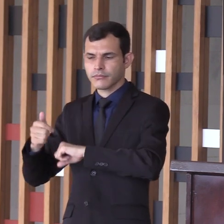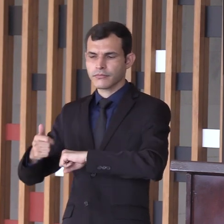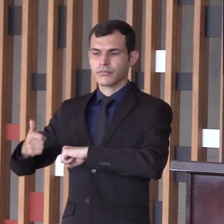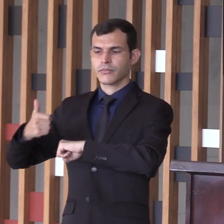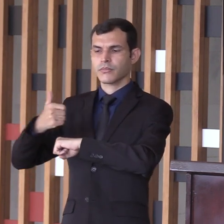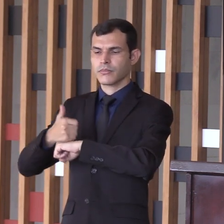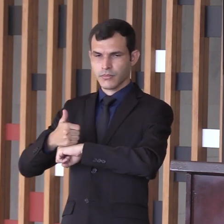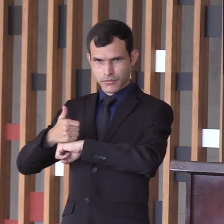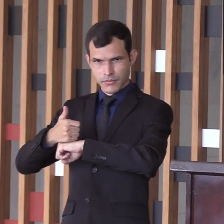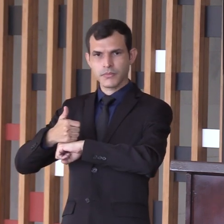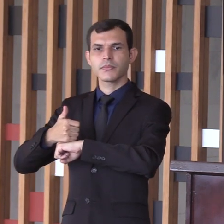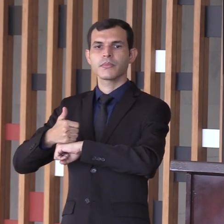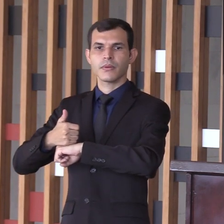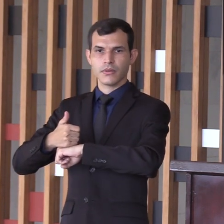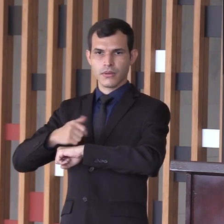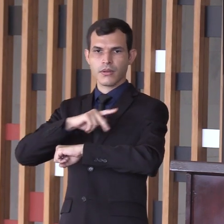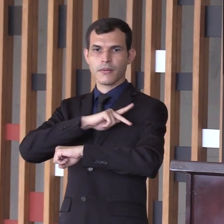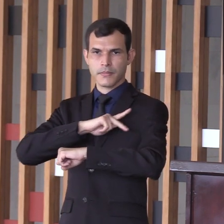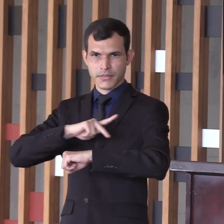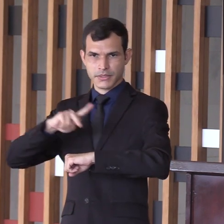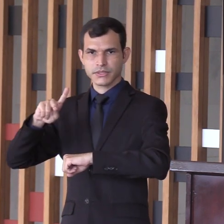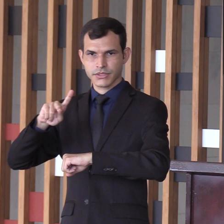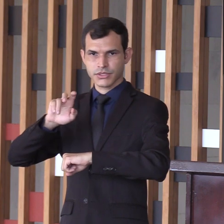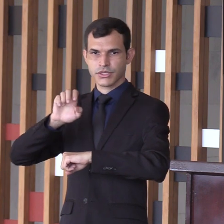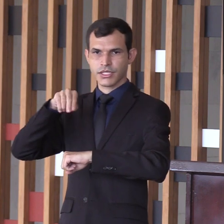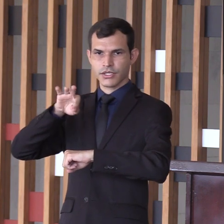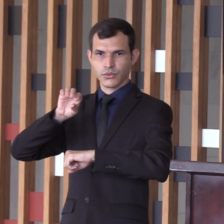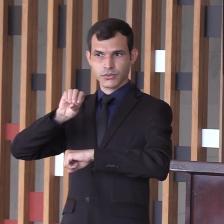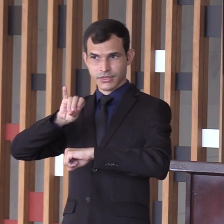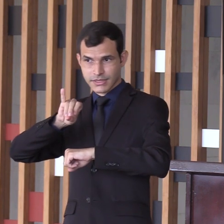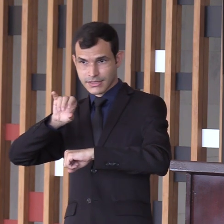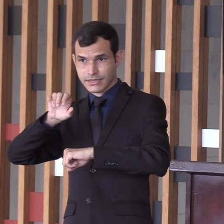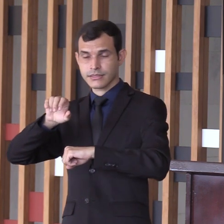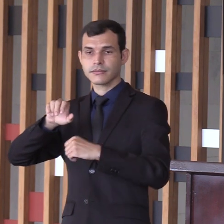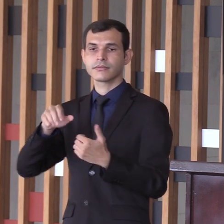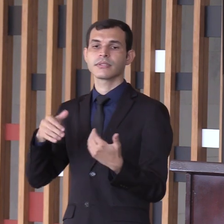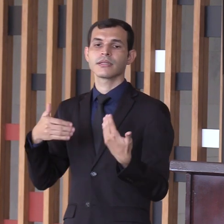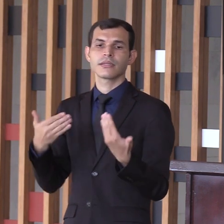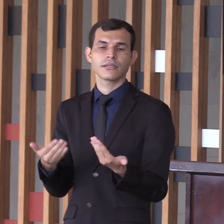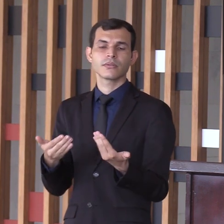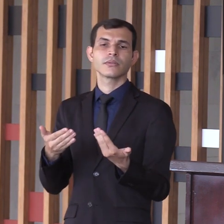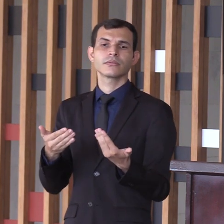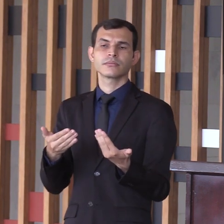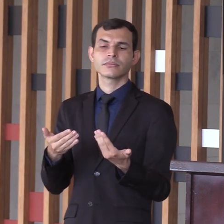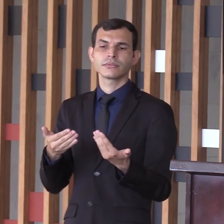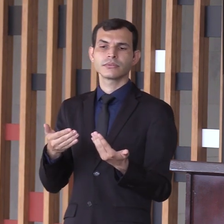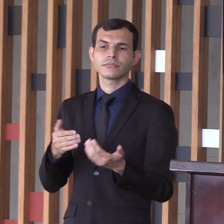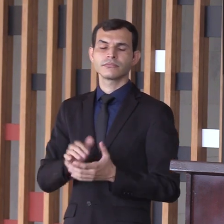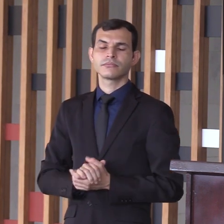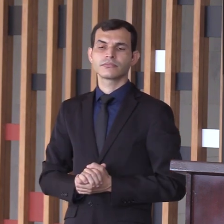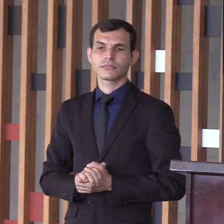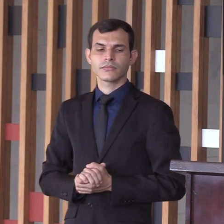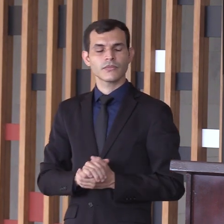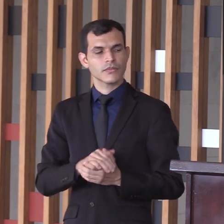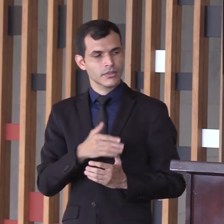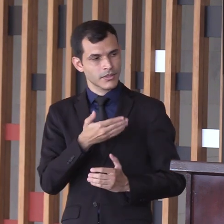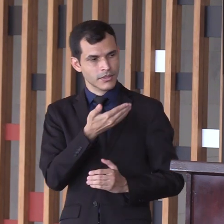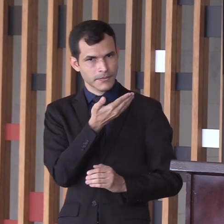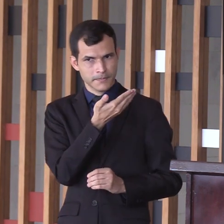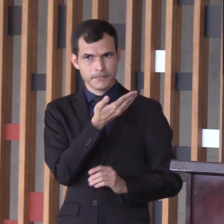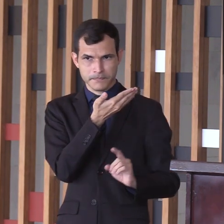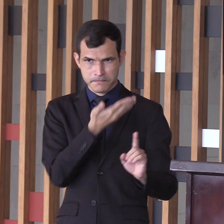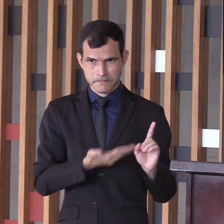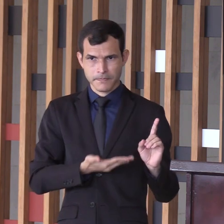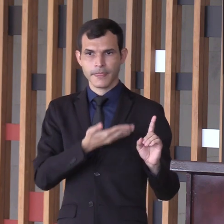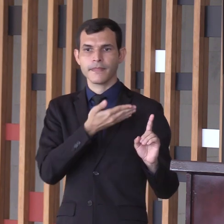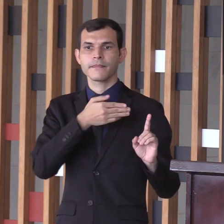organização internacional, a INTOSAI, certamente nós não teríamos o êxito, ministro França, que